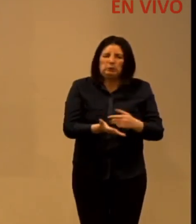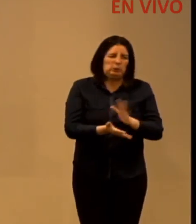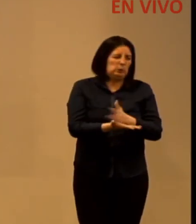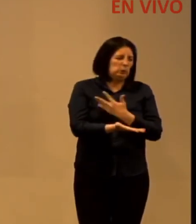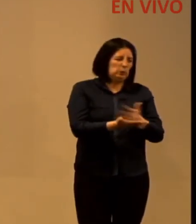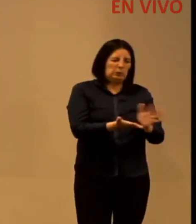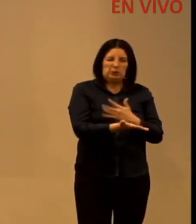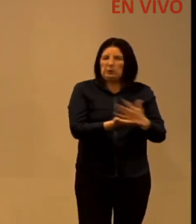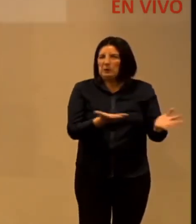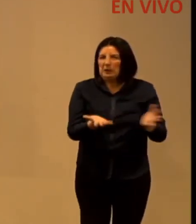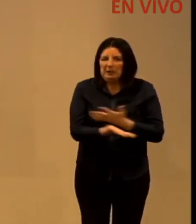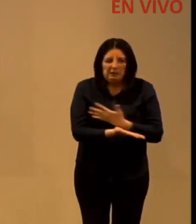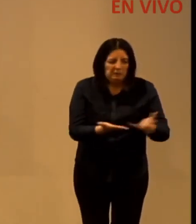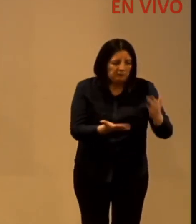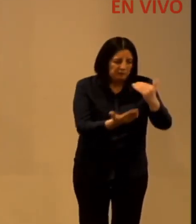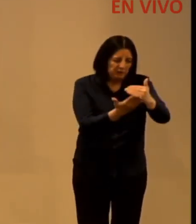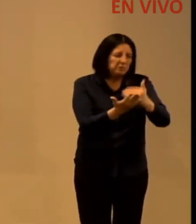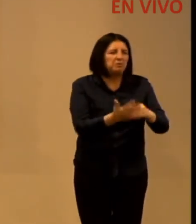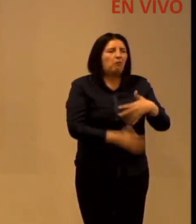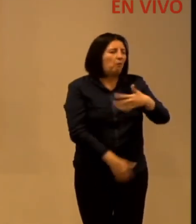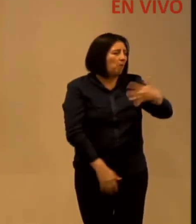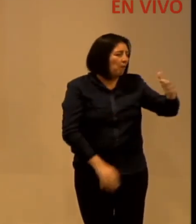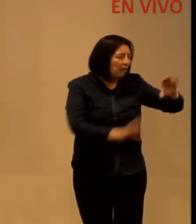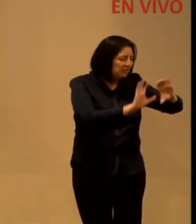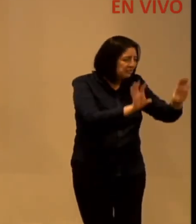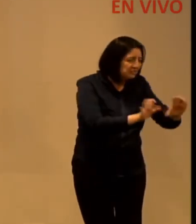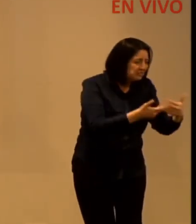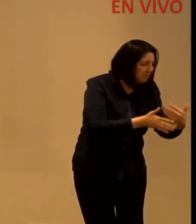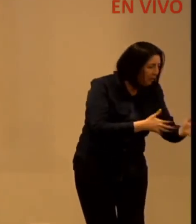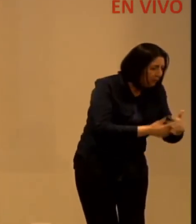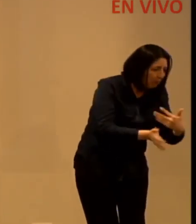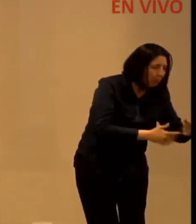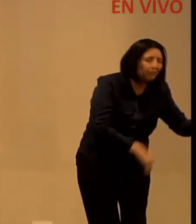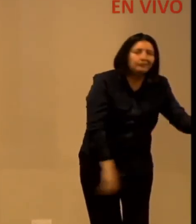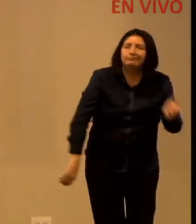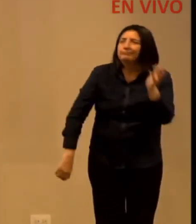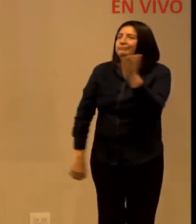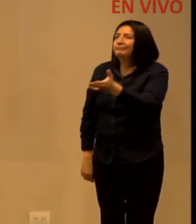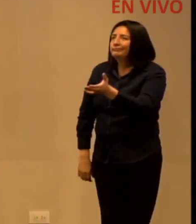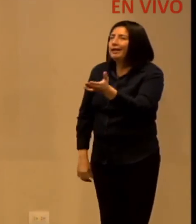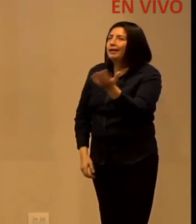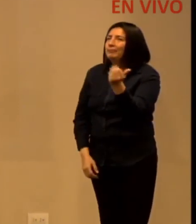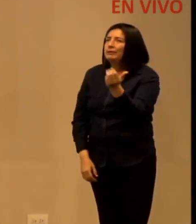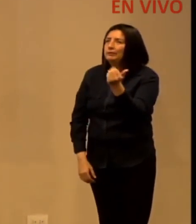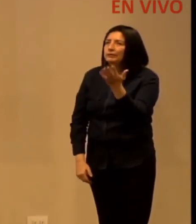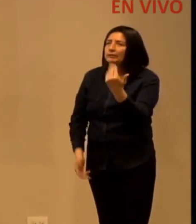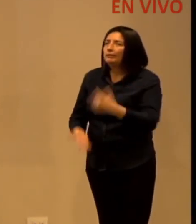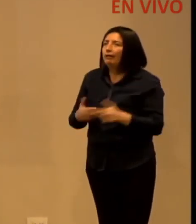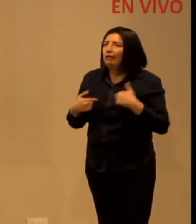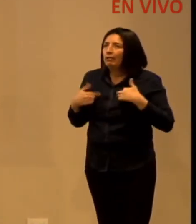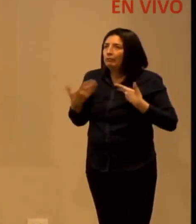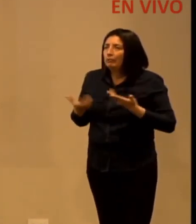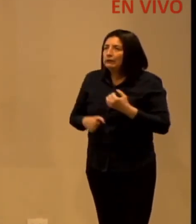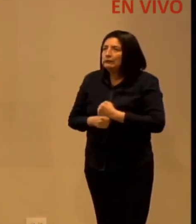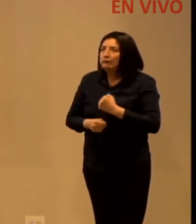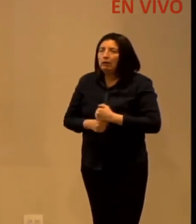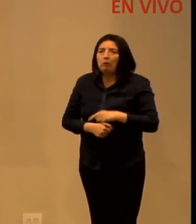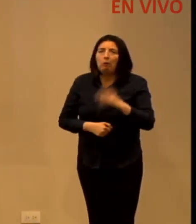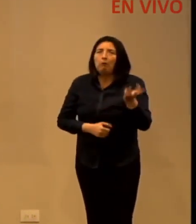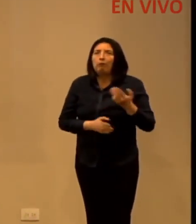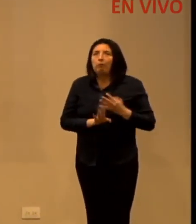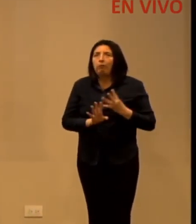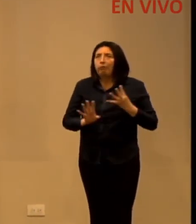desregulado. Con cualquier certificado común y corriente, las personas podían ir a reclamar sus pensiones de invalidez, etcétera, etcétera, o no los atendían